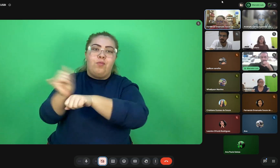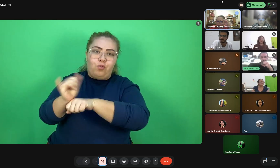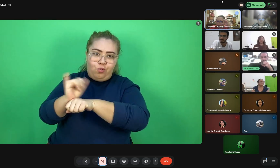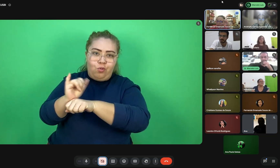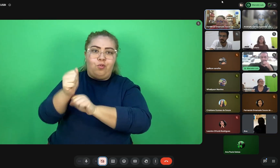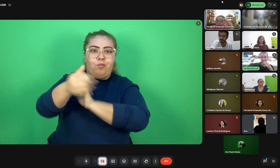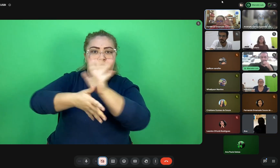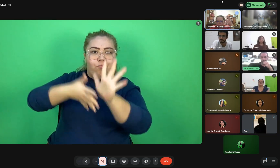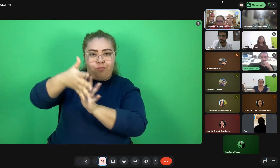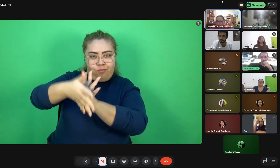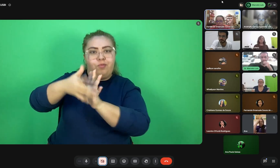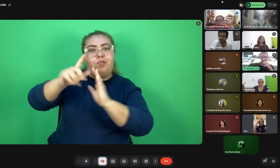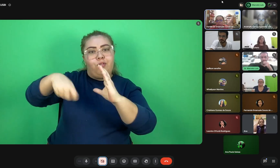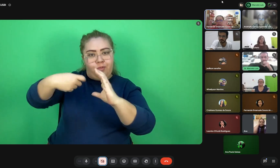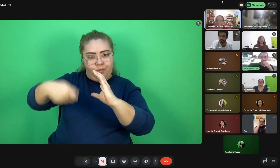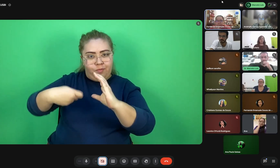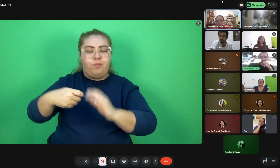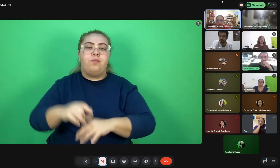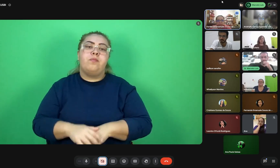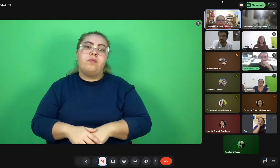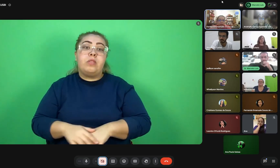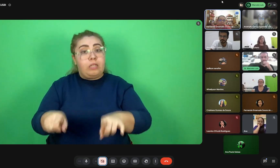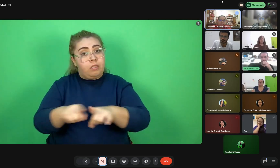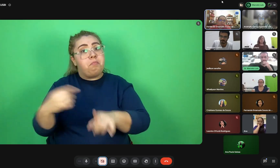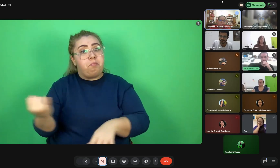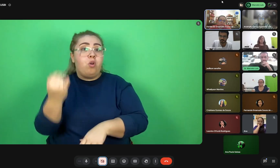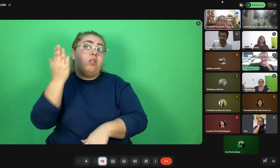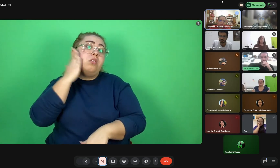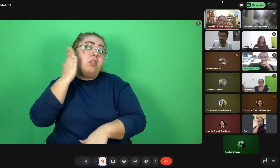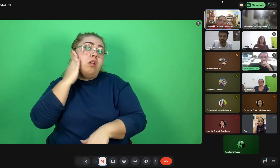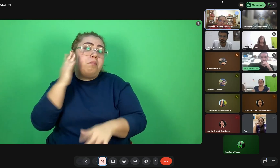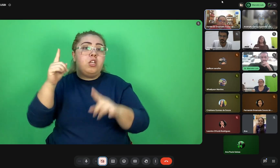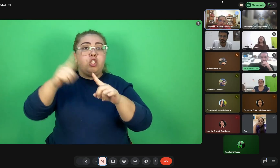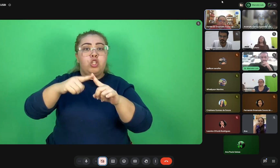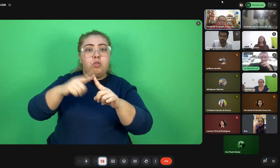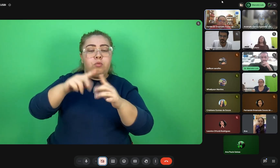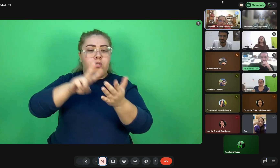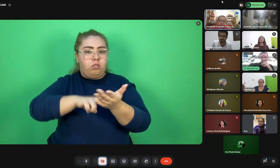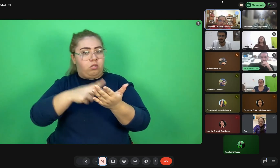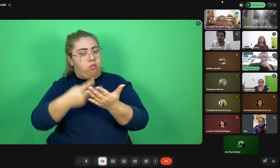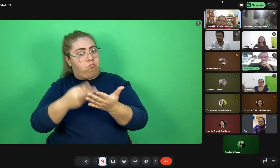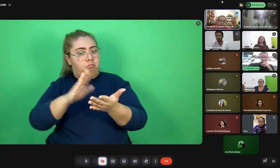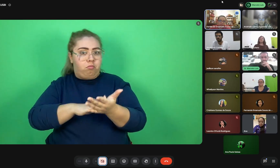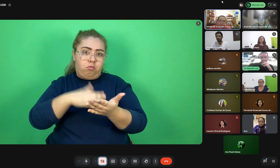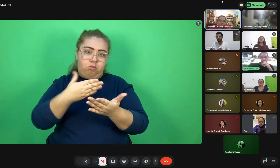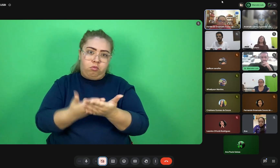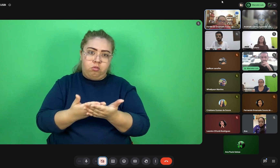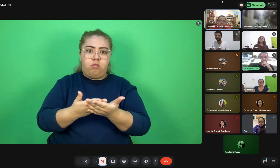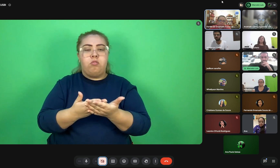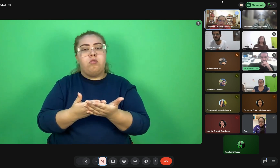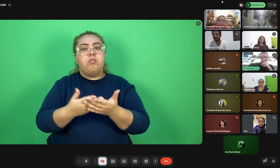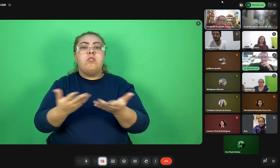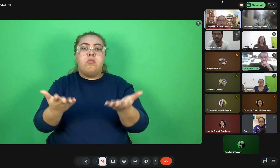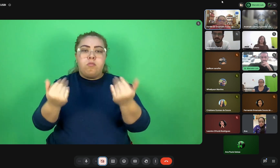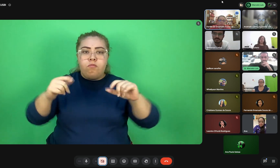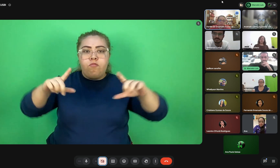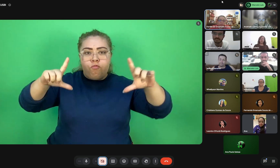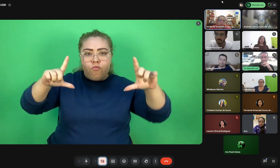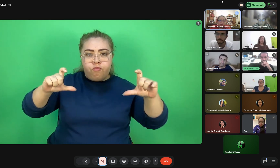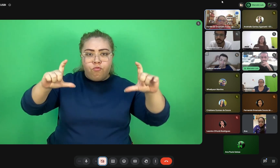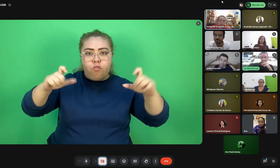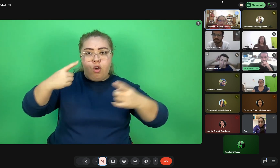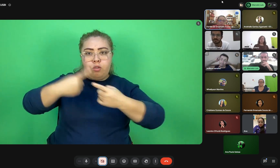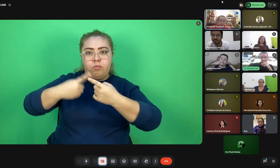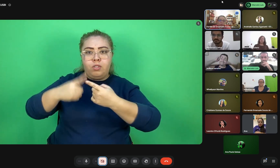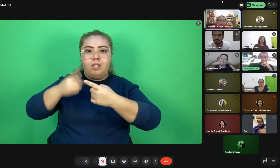entender que há esses tipos de tradução e interpretação. A gente vai fazer uma foto, não sei quem já, todos que já assinaram a lista, porque já está